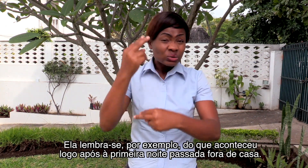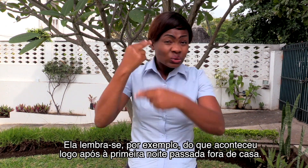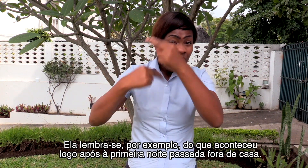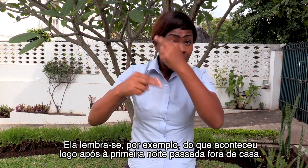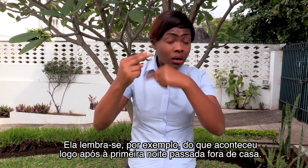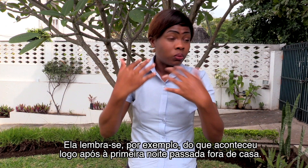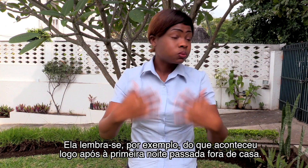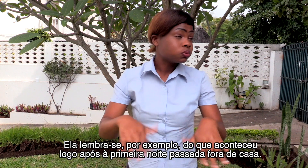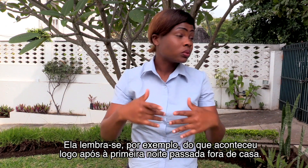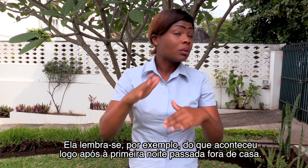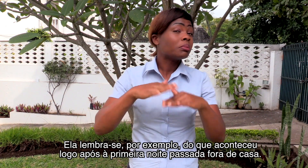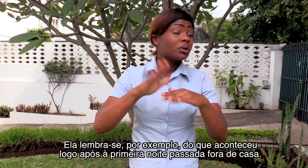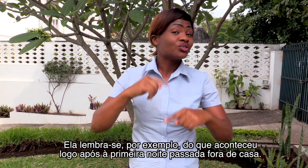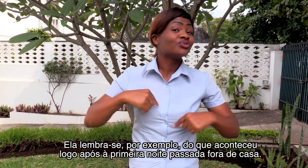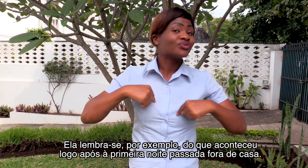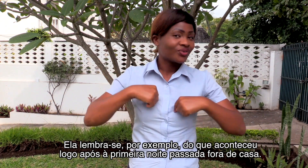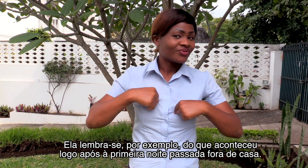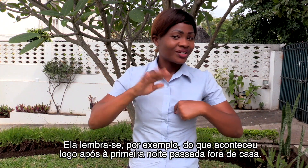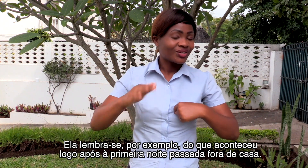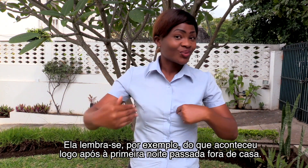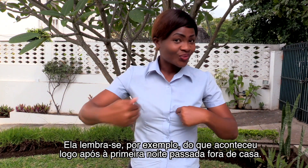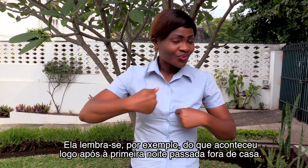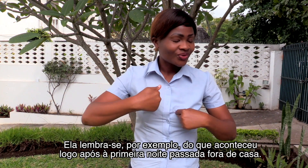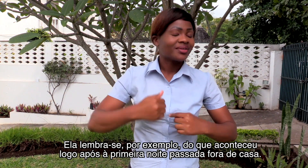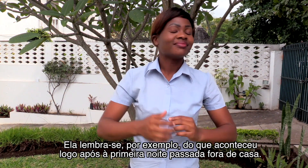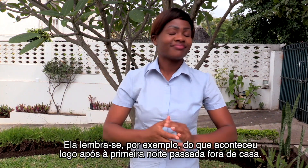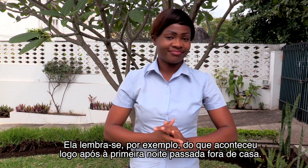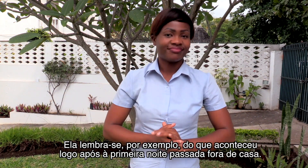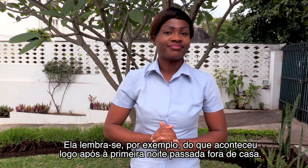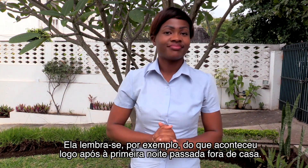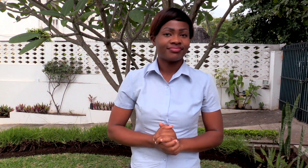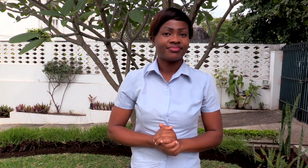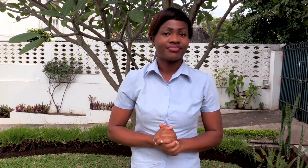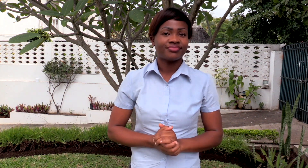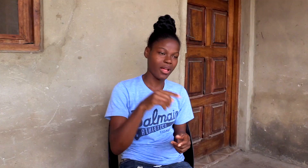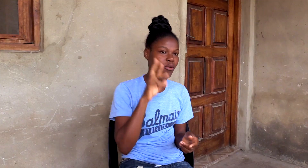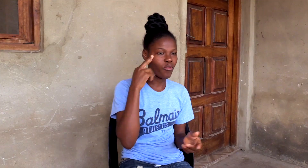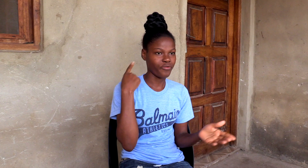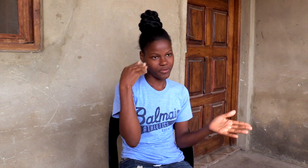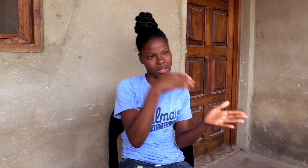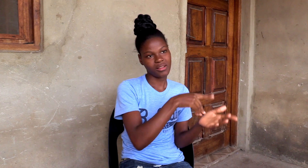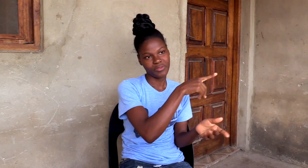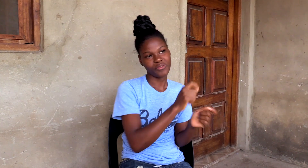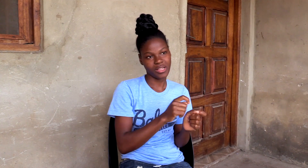que aconteceu logo após a primeira noite passada fora de casa.